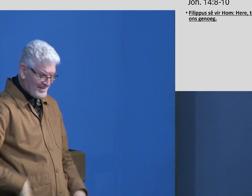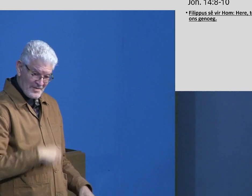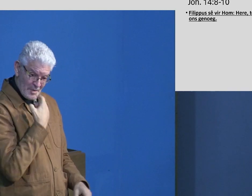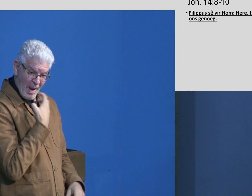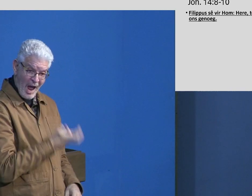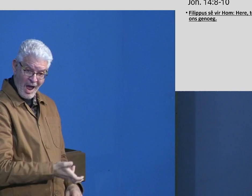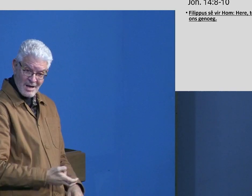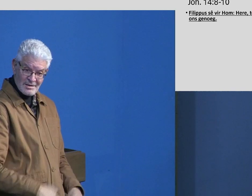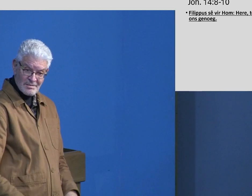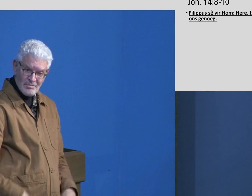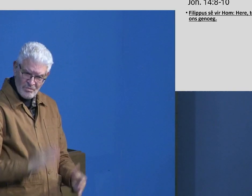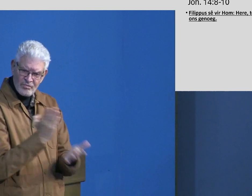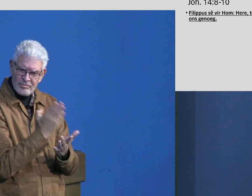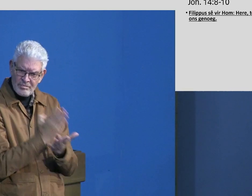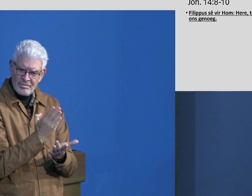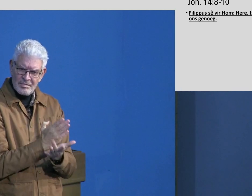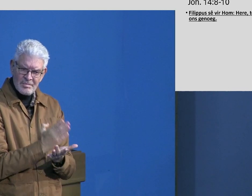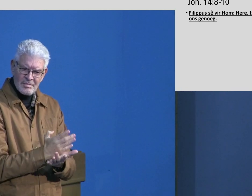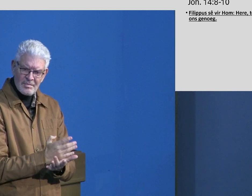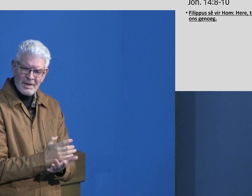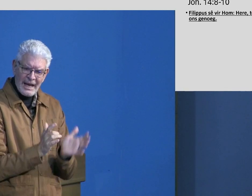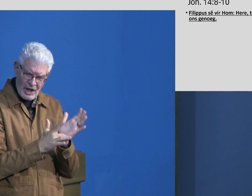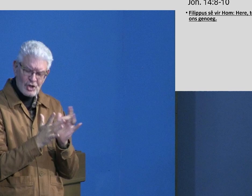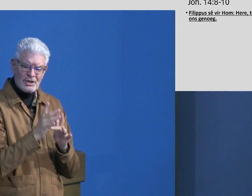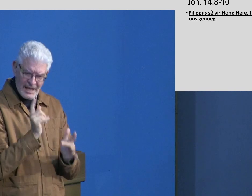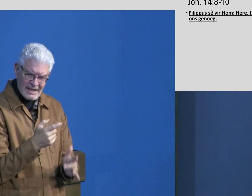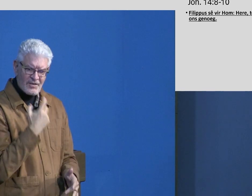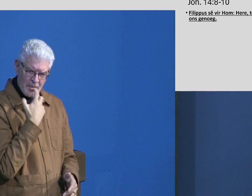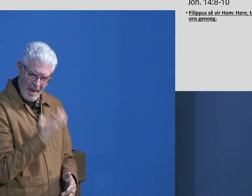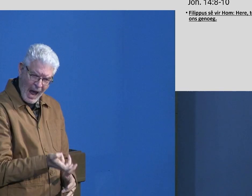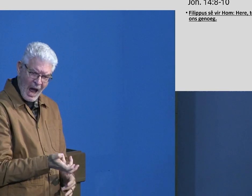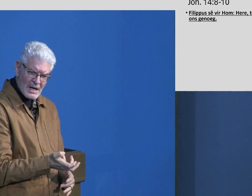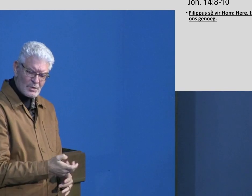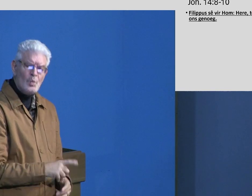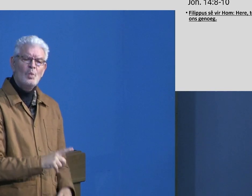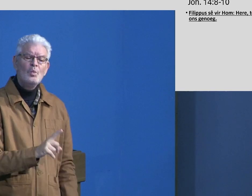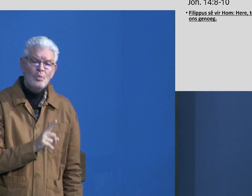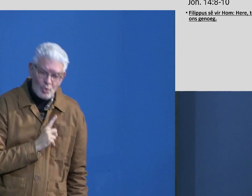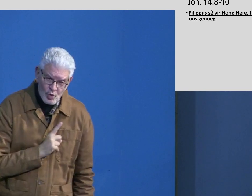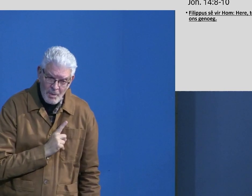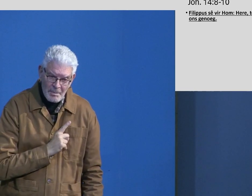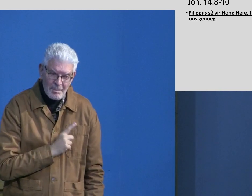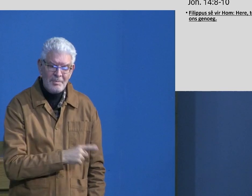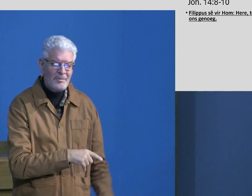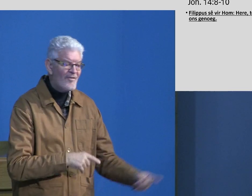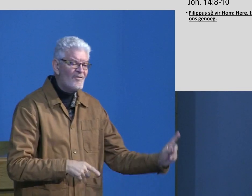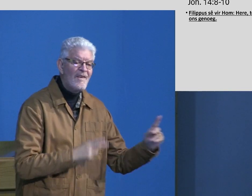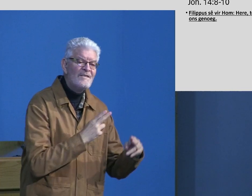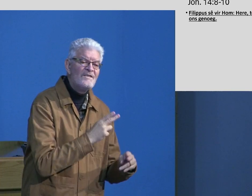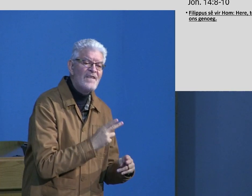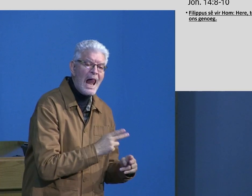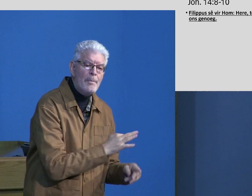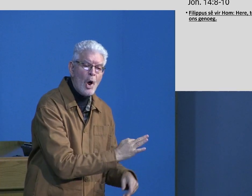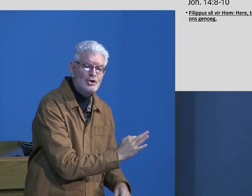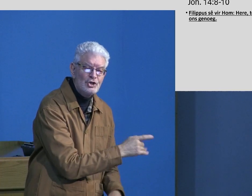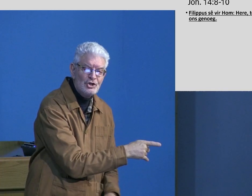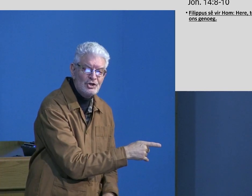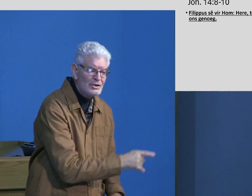Jesus sê, en hy's verbaas. Jesus was regtig verbaas geweest. Hoekom?